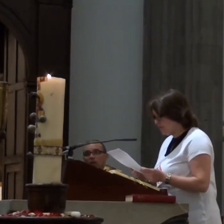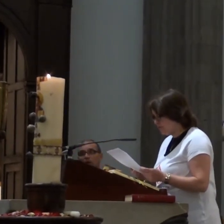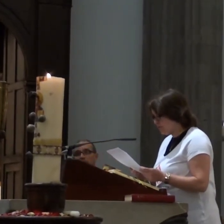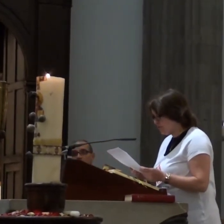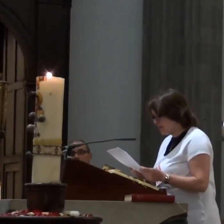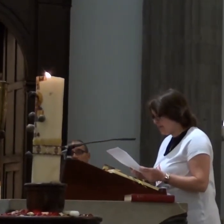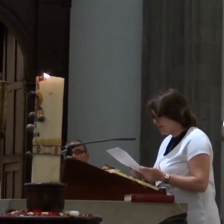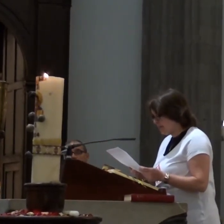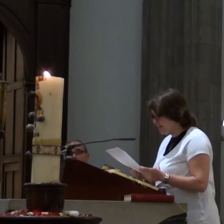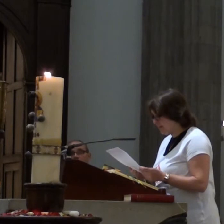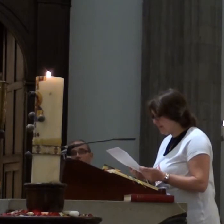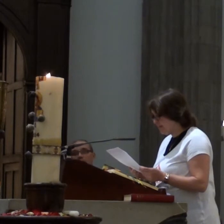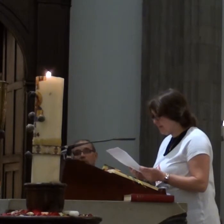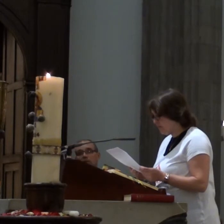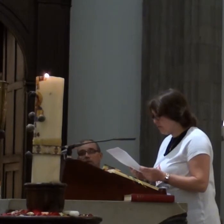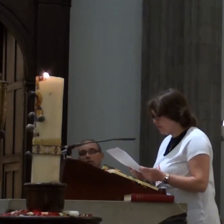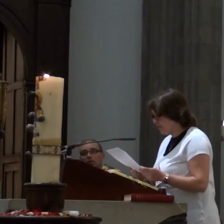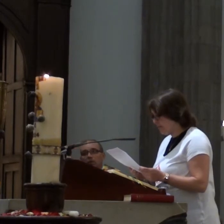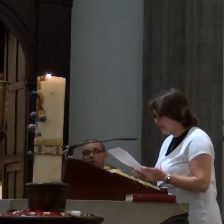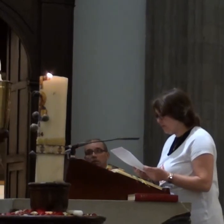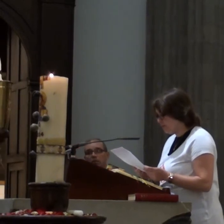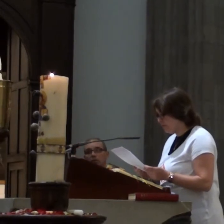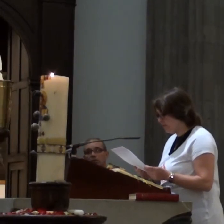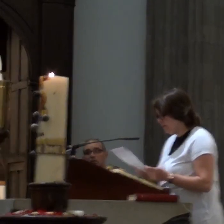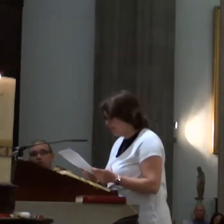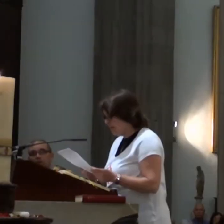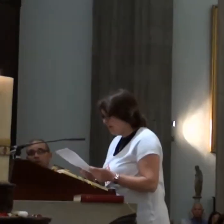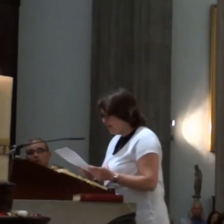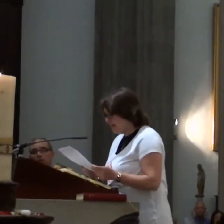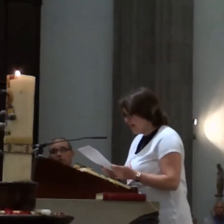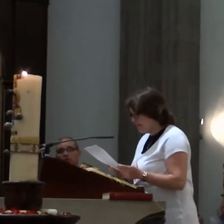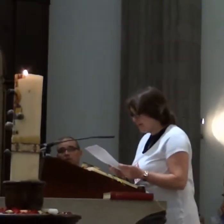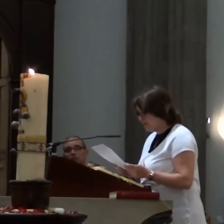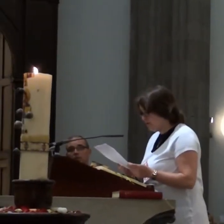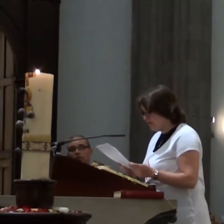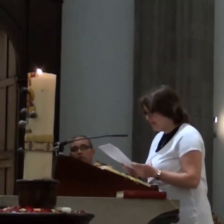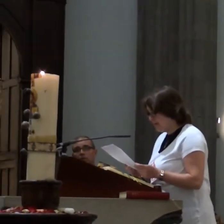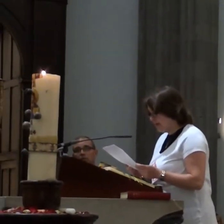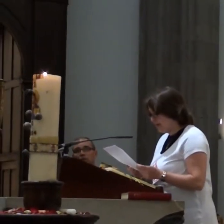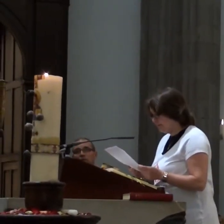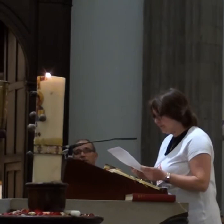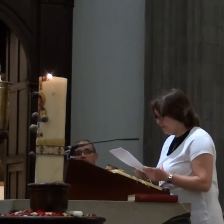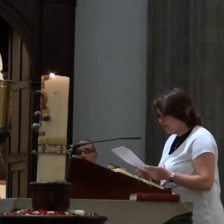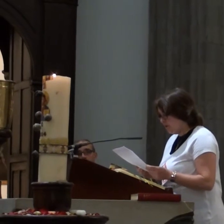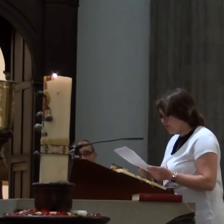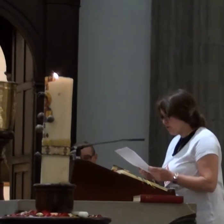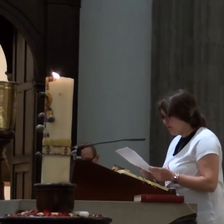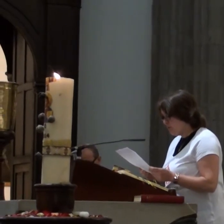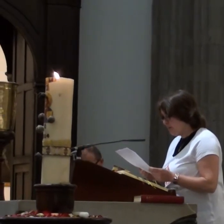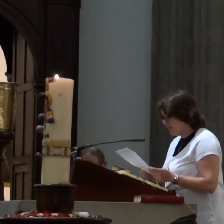santo nos conceda ser testigos comprometidos y a imitación de María